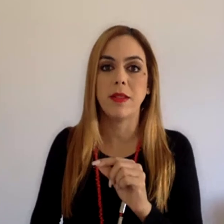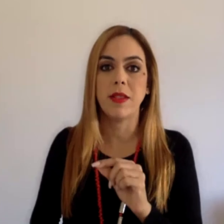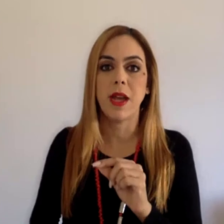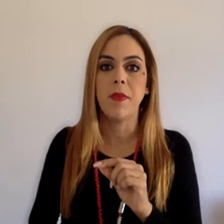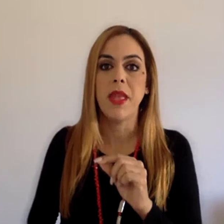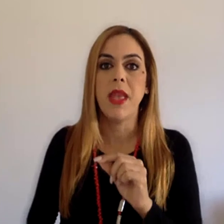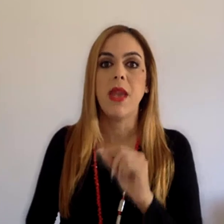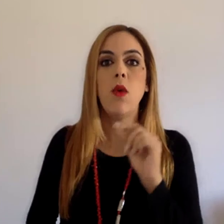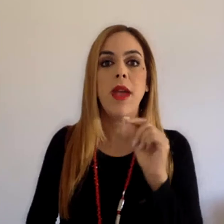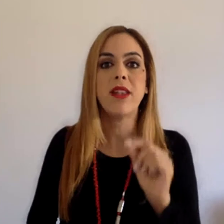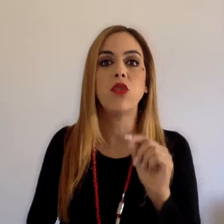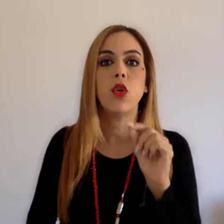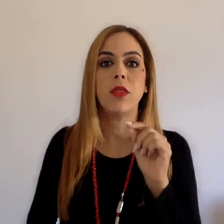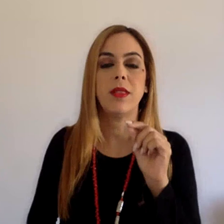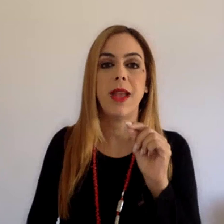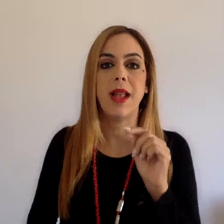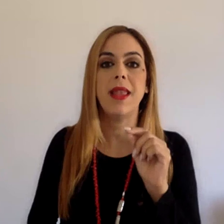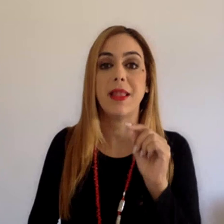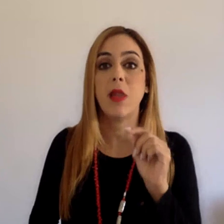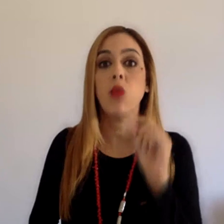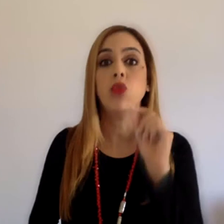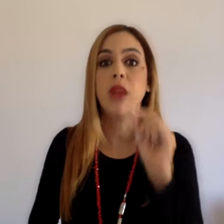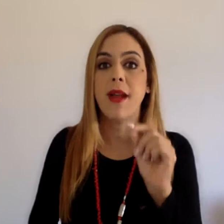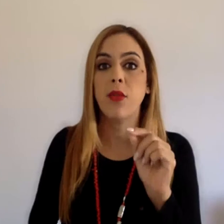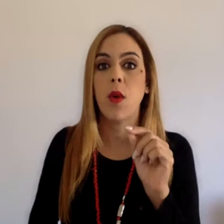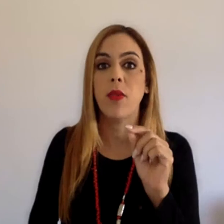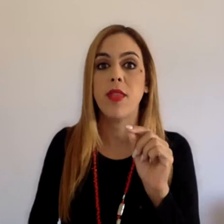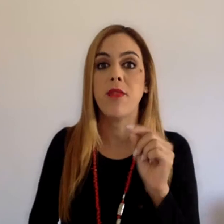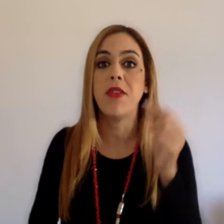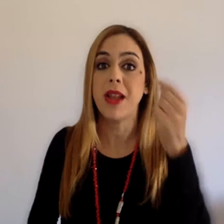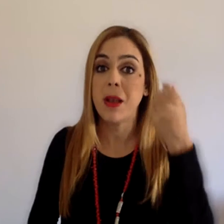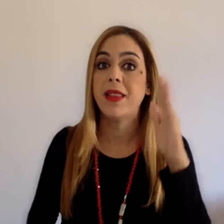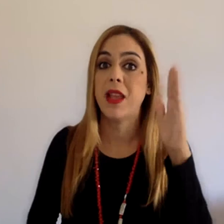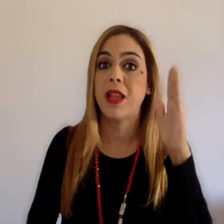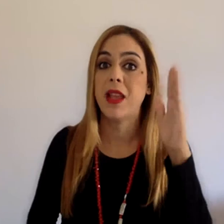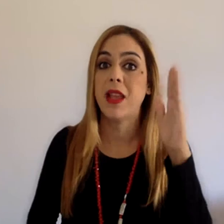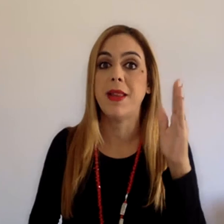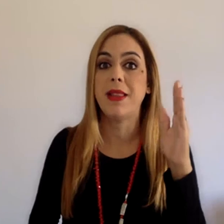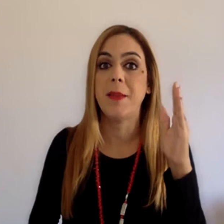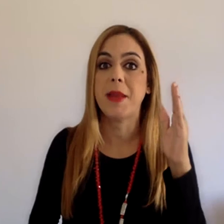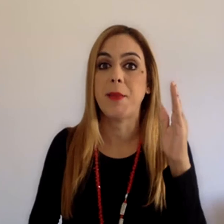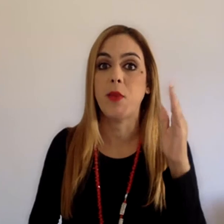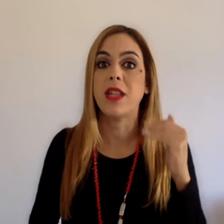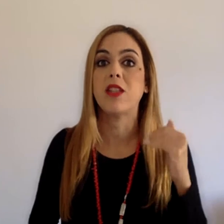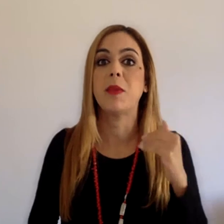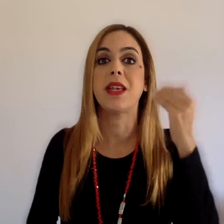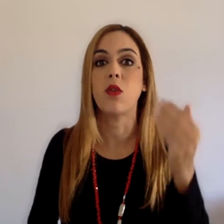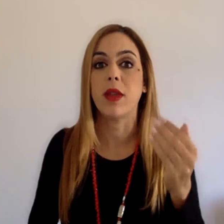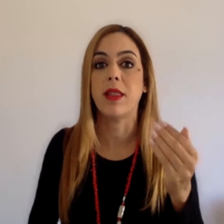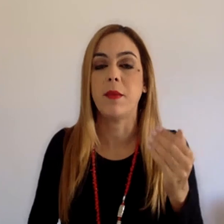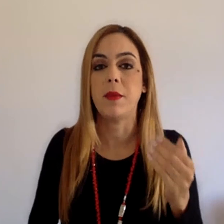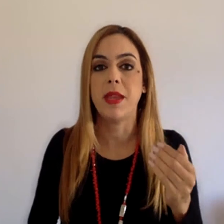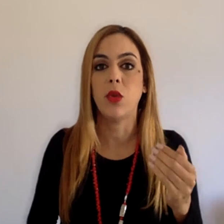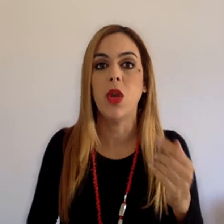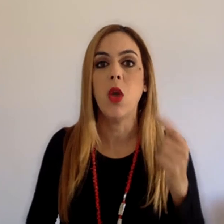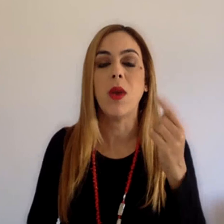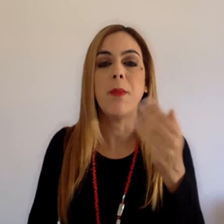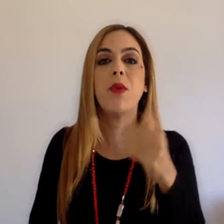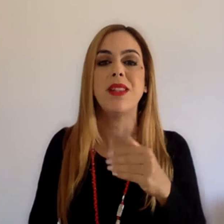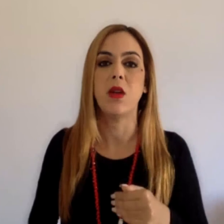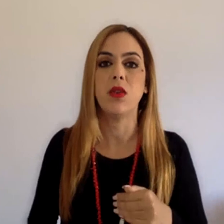violencia un gesto de alguien que esté juzgando cuando ella finalmente encuentra la valentía para poder estar